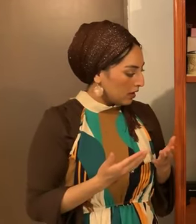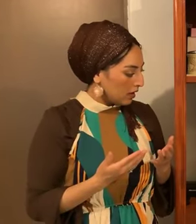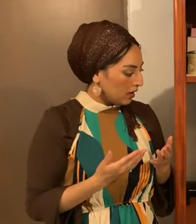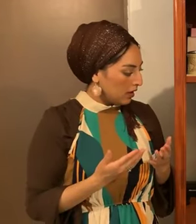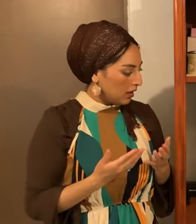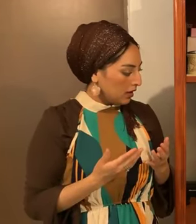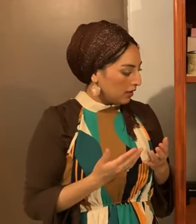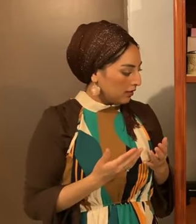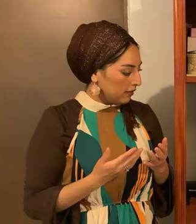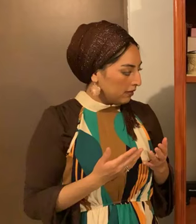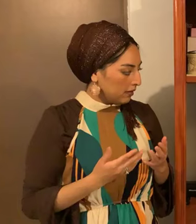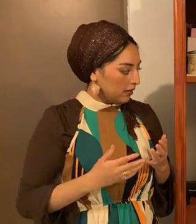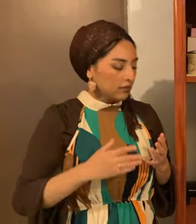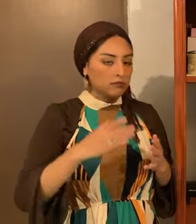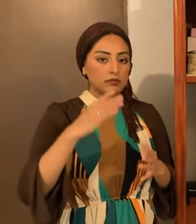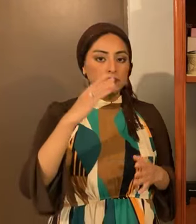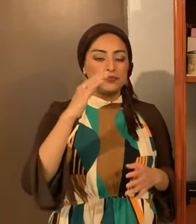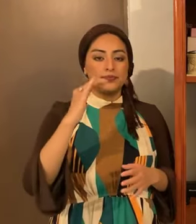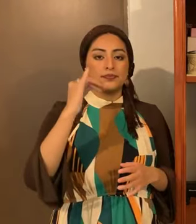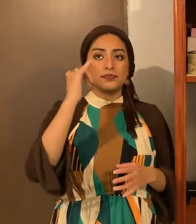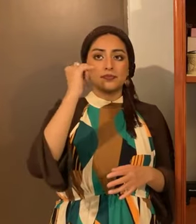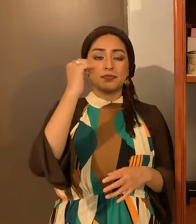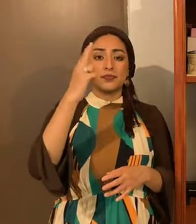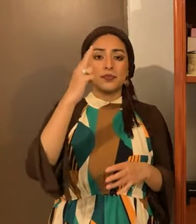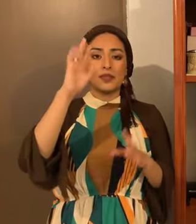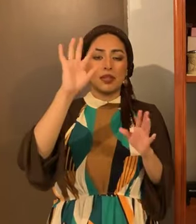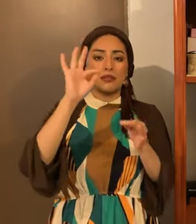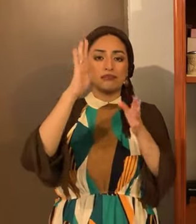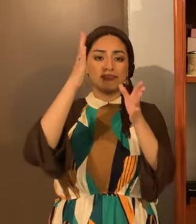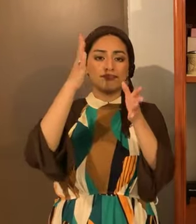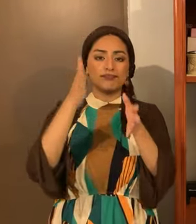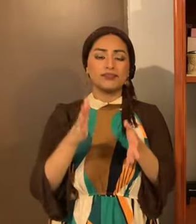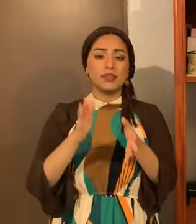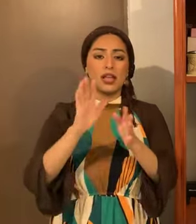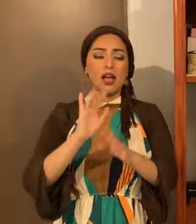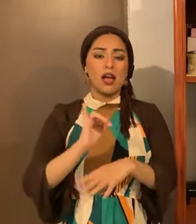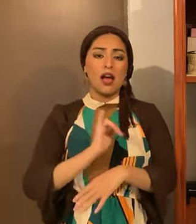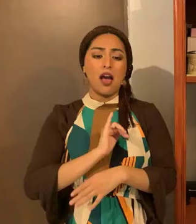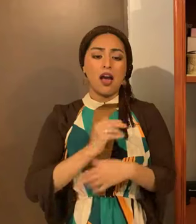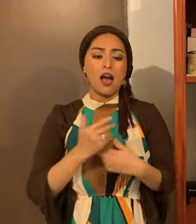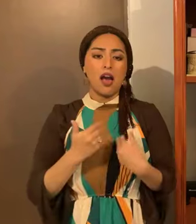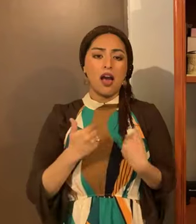Yahweh Rohi lo